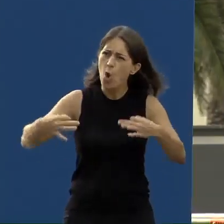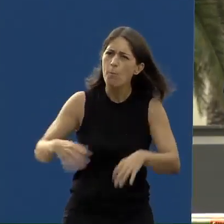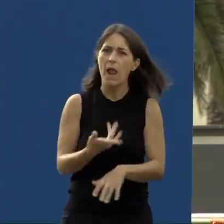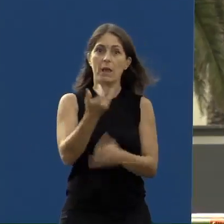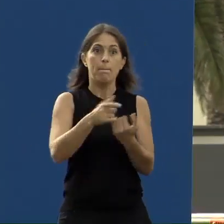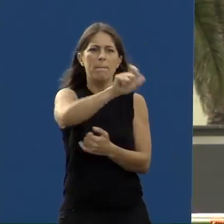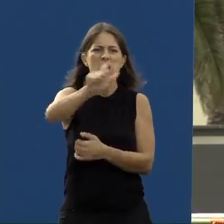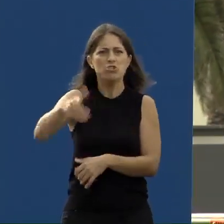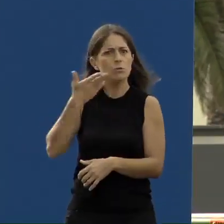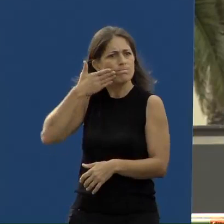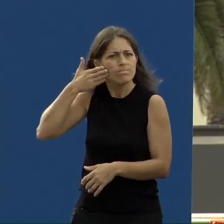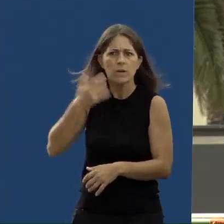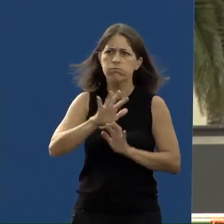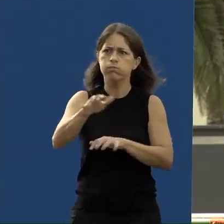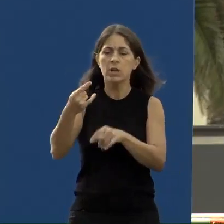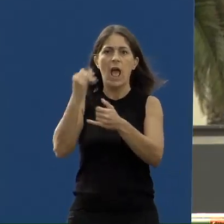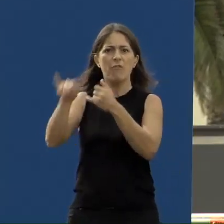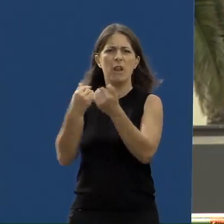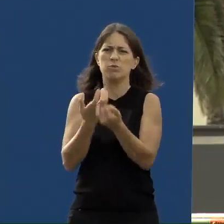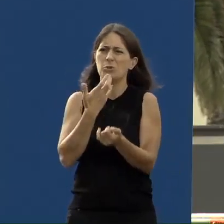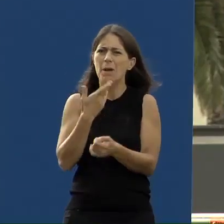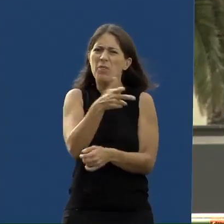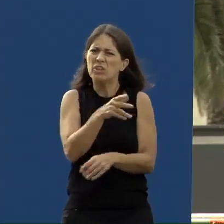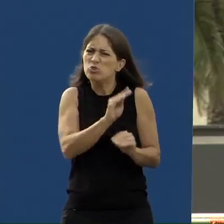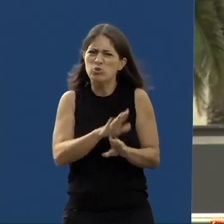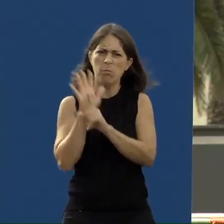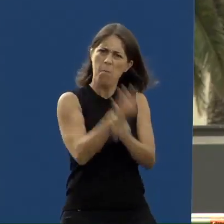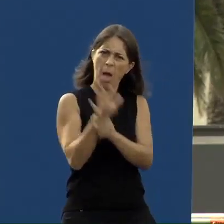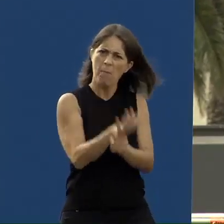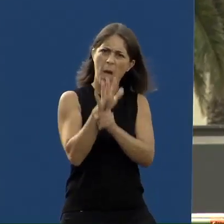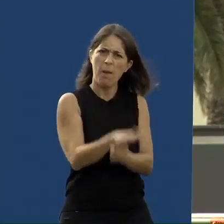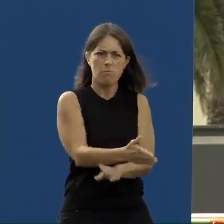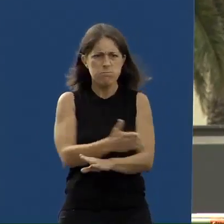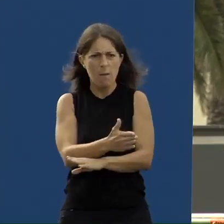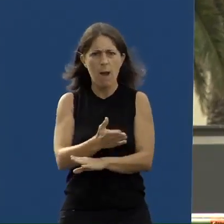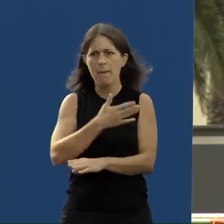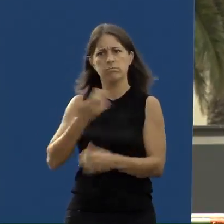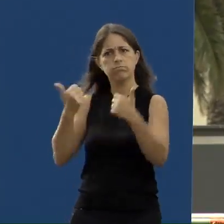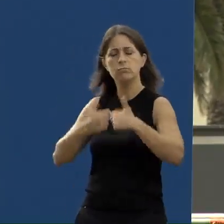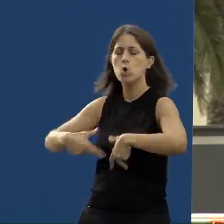xente de dignidade, que non está disposta a que pisoteen máis xa os seus dereitos.